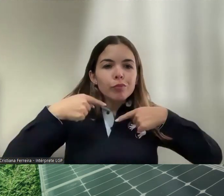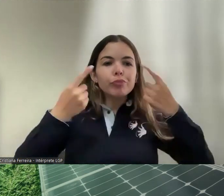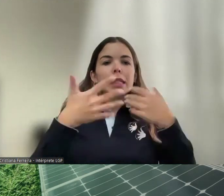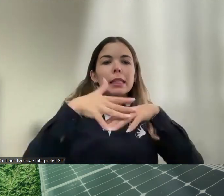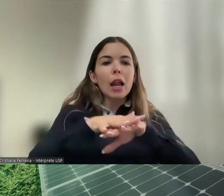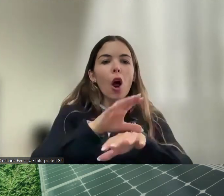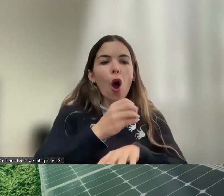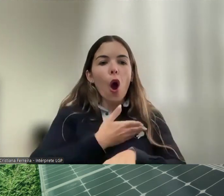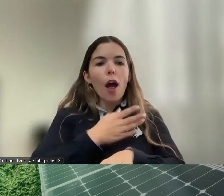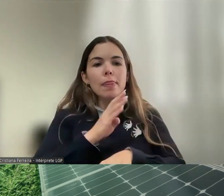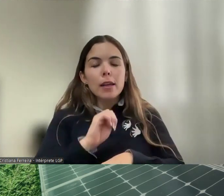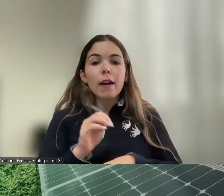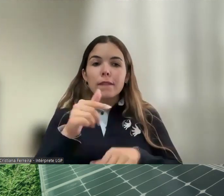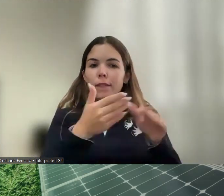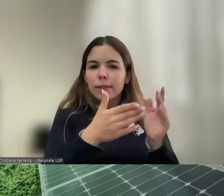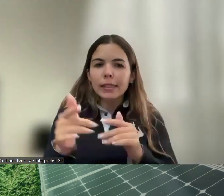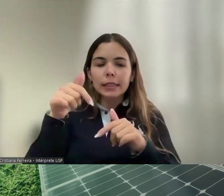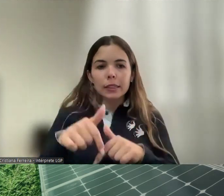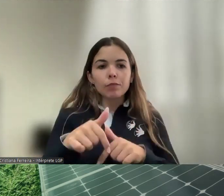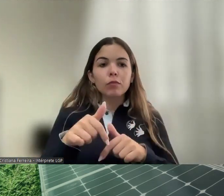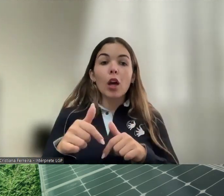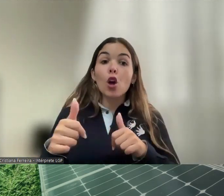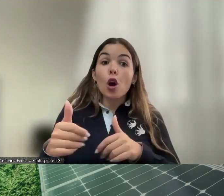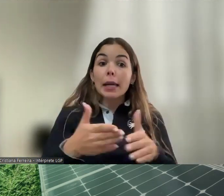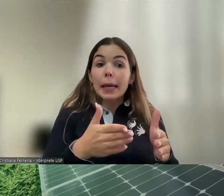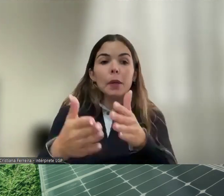ODS, neste momento eu acho que estamos no bom caminho.